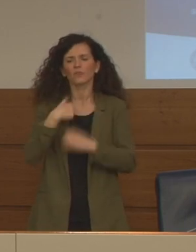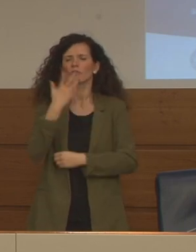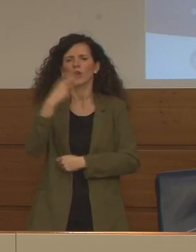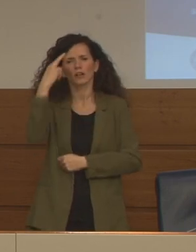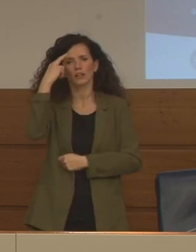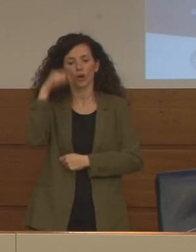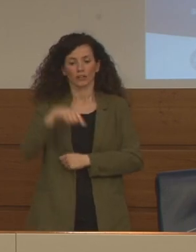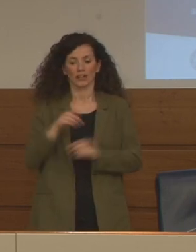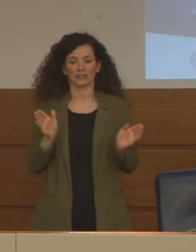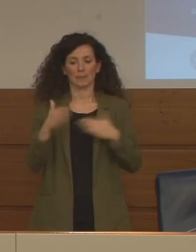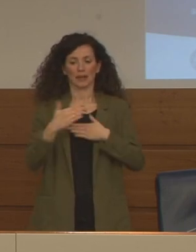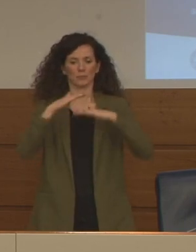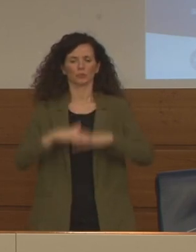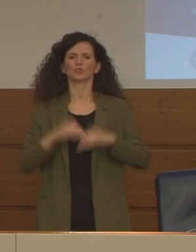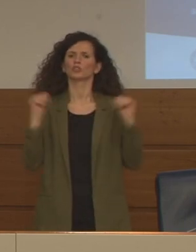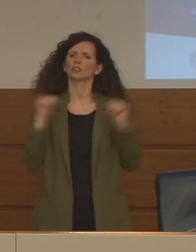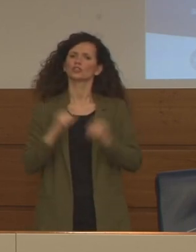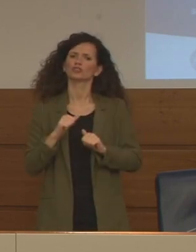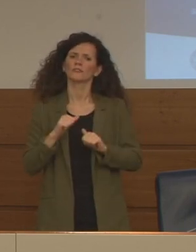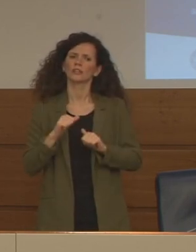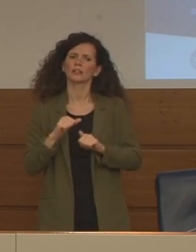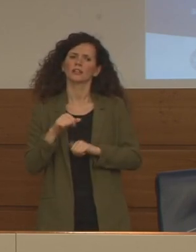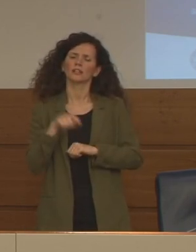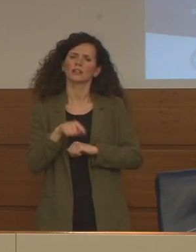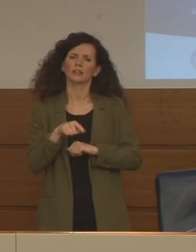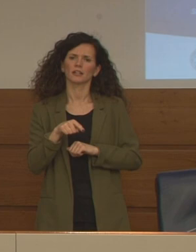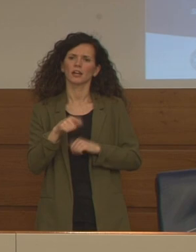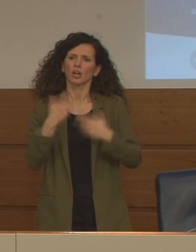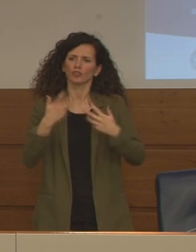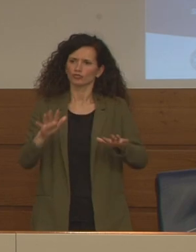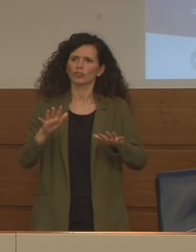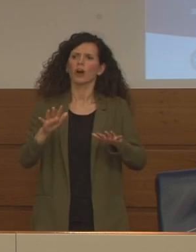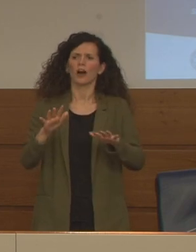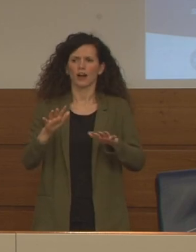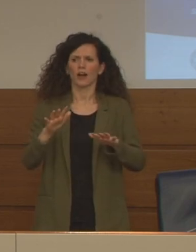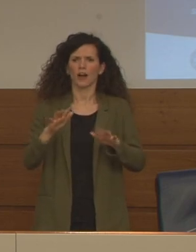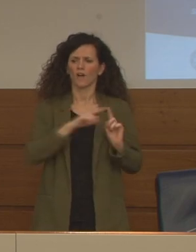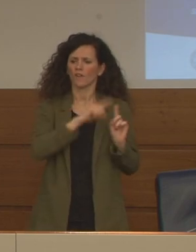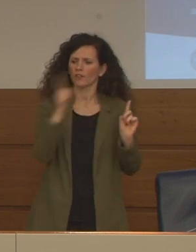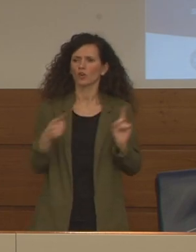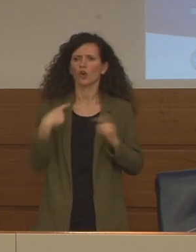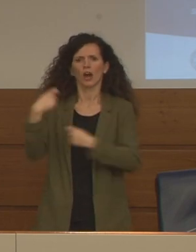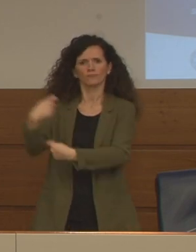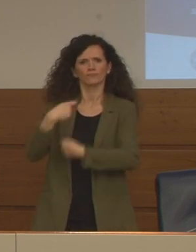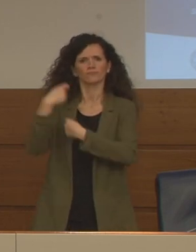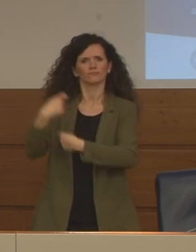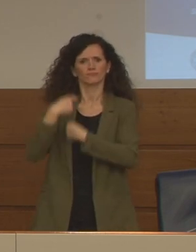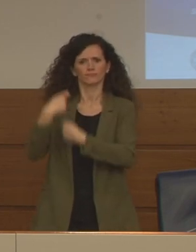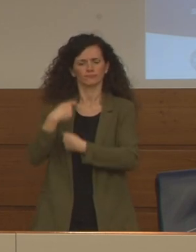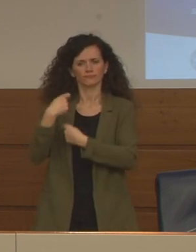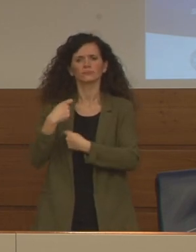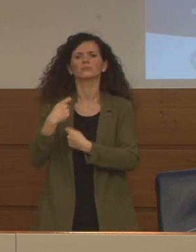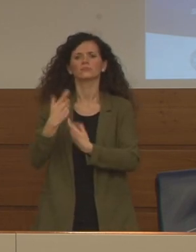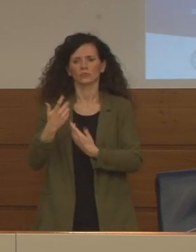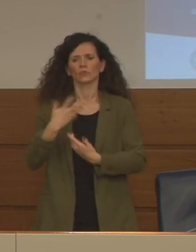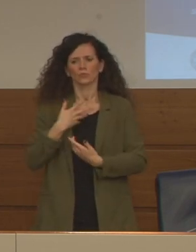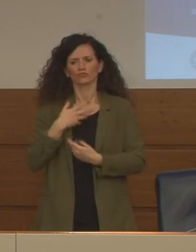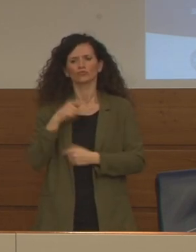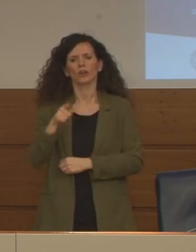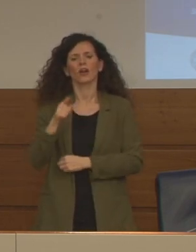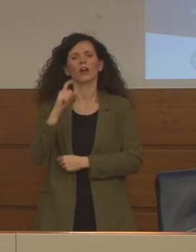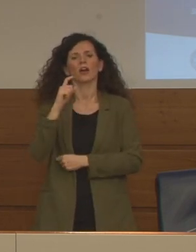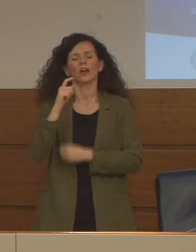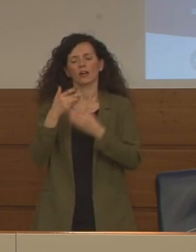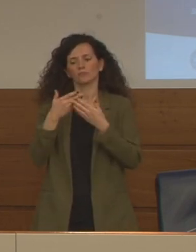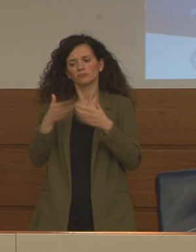civile sulla base di quelle che sono state le sollecitazioni pervenute nei giorni scorsi è aperto un conto corrente